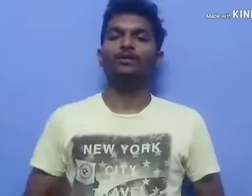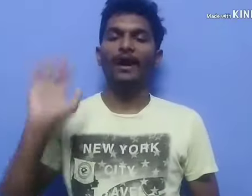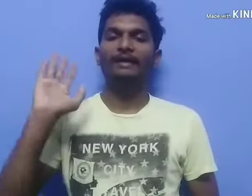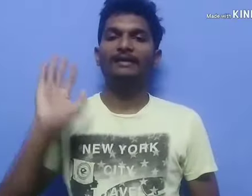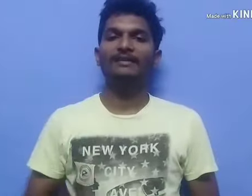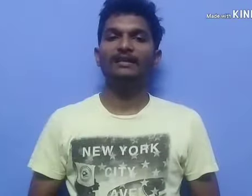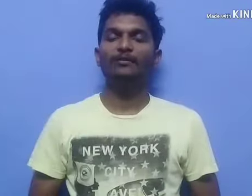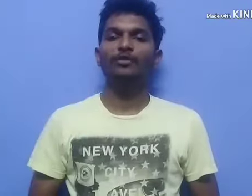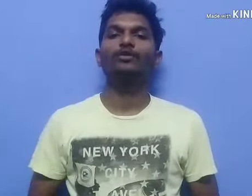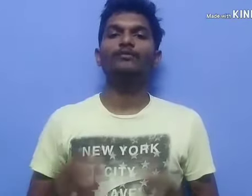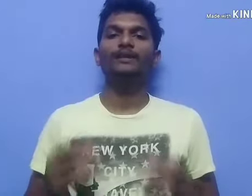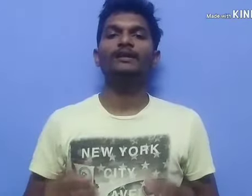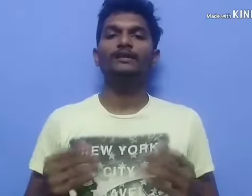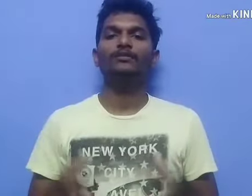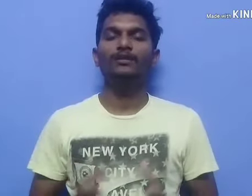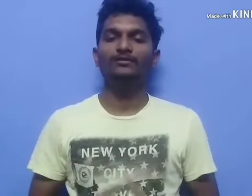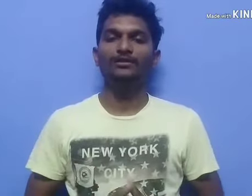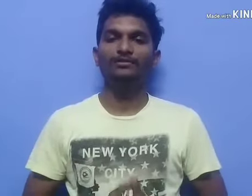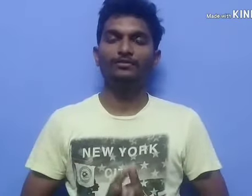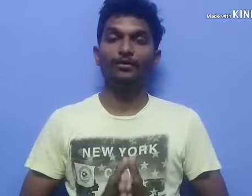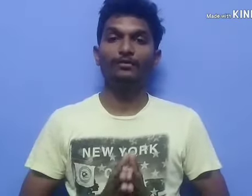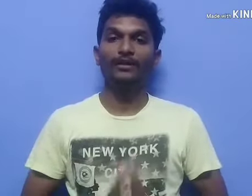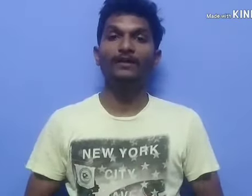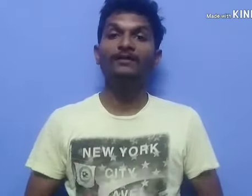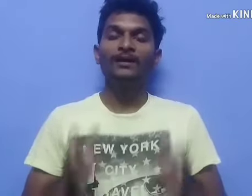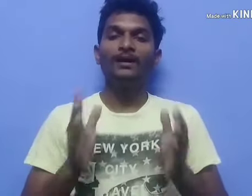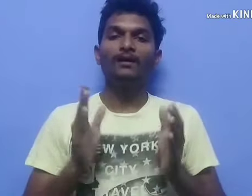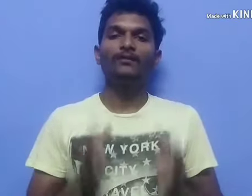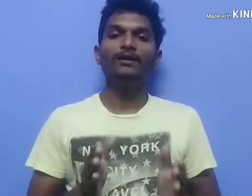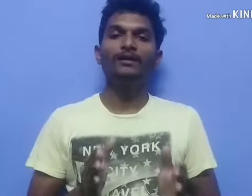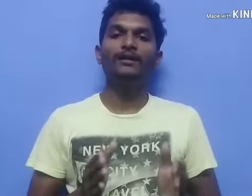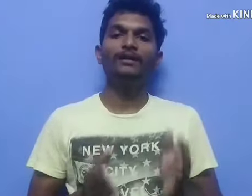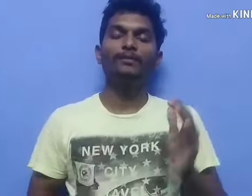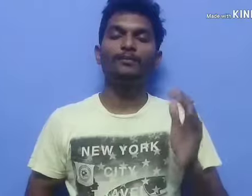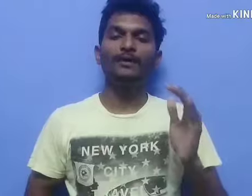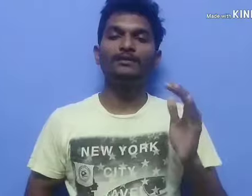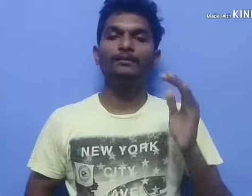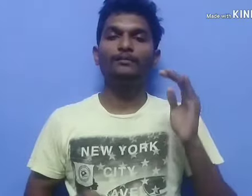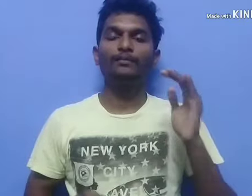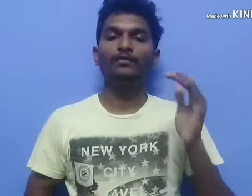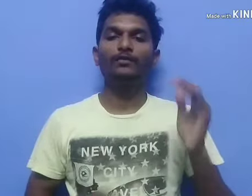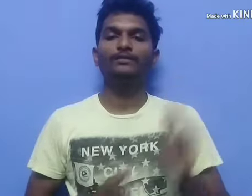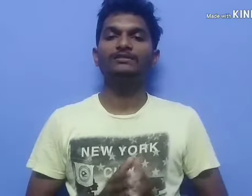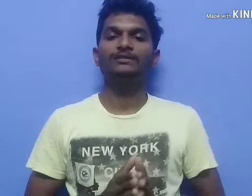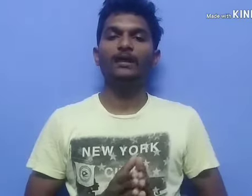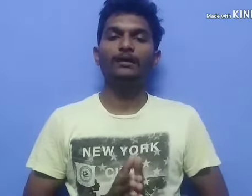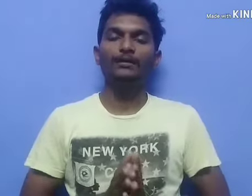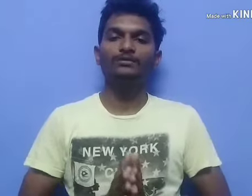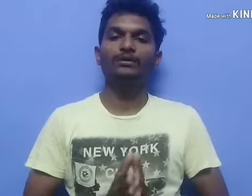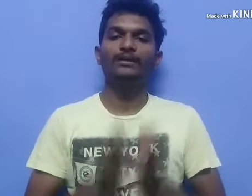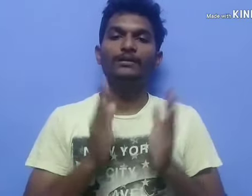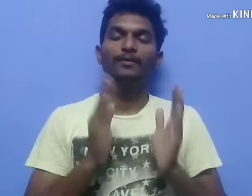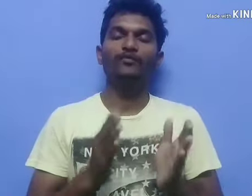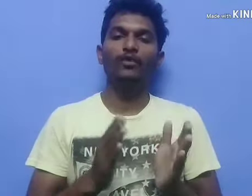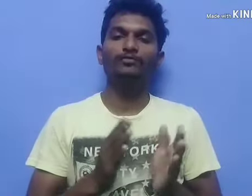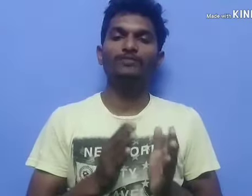ஸோ ஹாய் கைஸ், எல்லாருக்குமே வணக்கம். இன்னைக்கு இந்த வீடியோவில் எதை பற்றி பேச போகிறோம் அப்படின்னா, வேர்ல்டுலேயே 10 பவர்ஃபுல் பர்சன்ஸ் யார் அப்படின்னு சொல்லிட்டு ஃபோர்ப்ஸ்